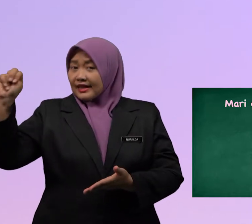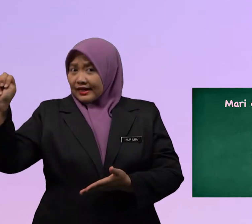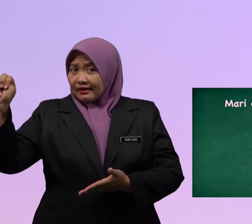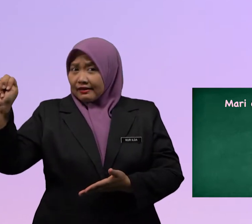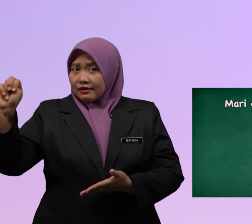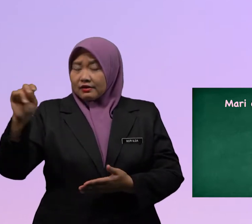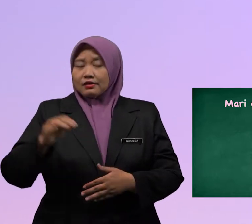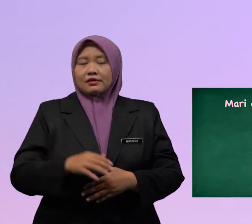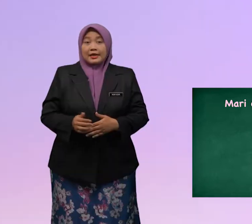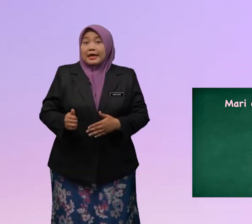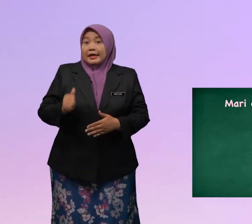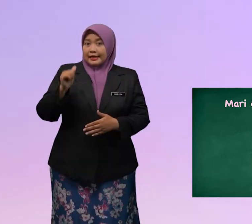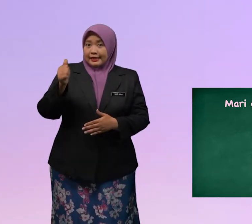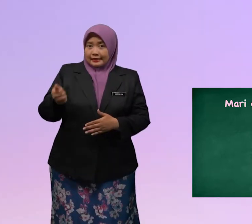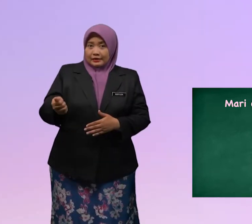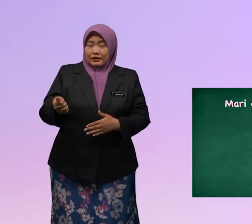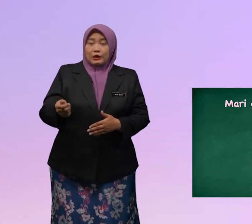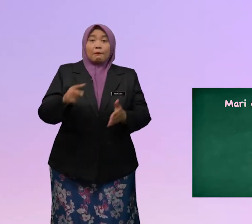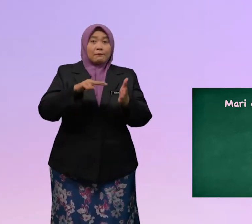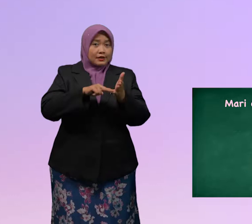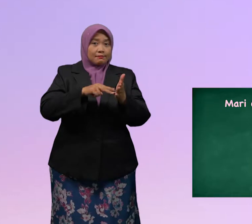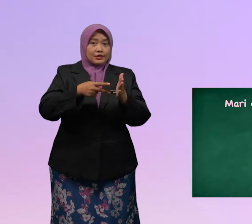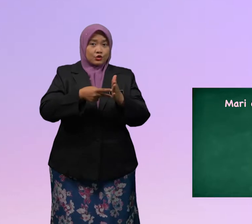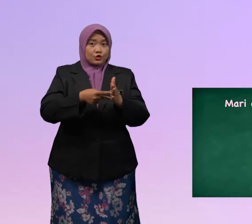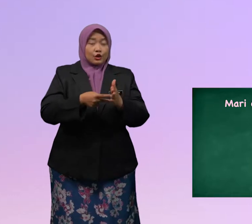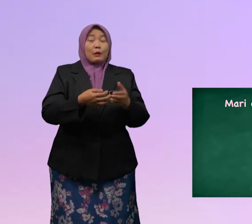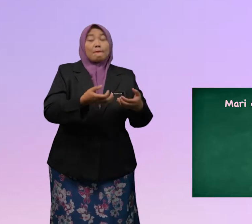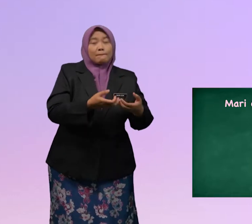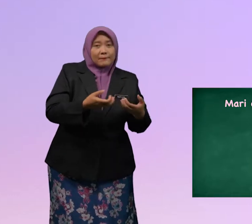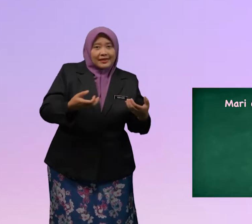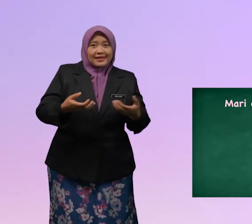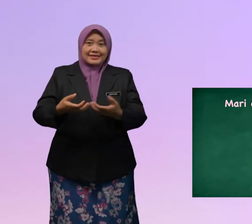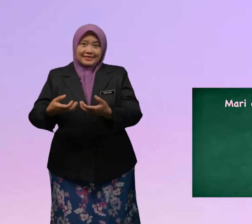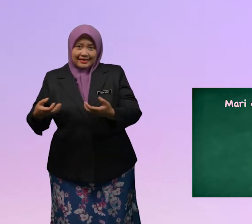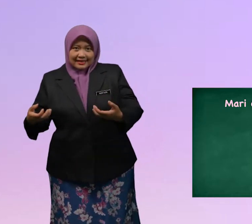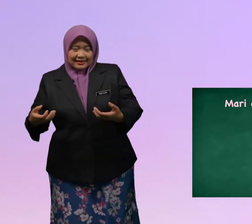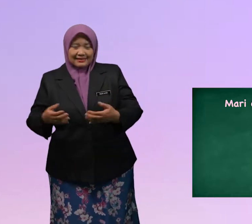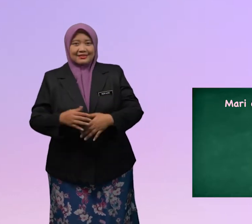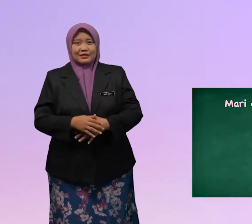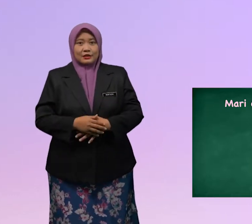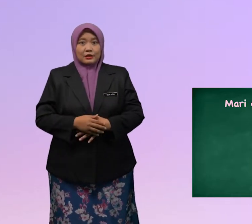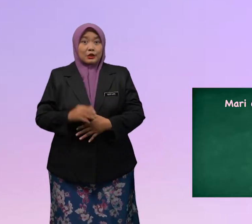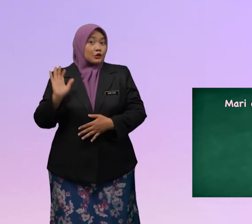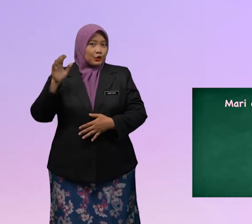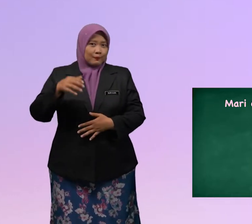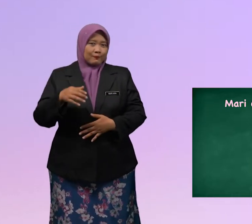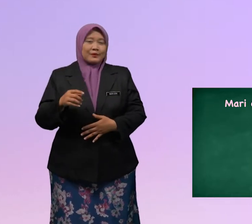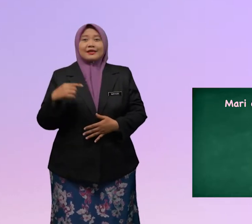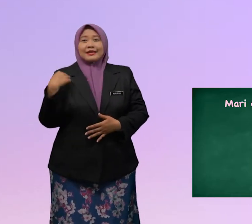cerakin? Ia bermaksud pisah. Jom